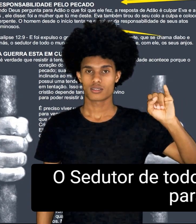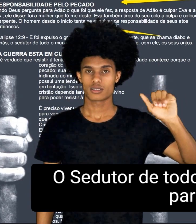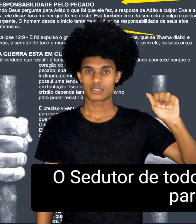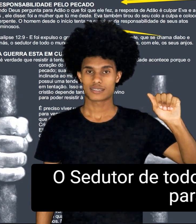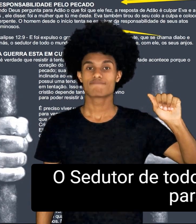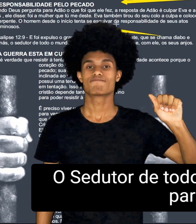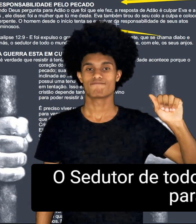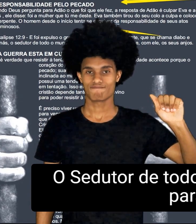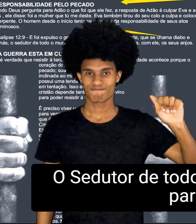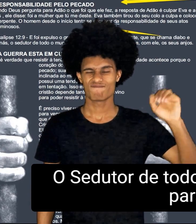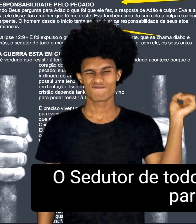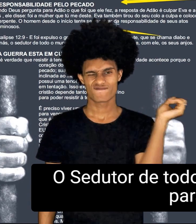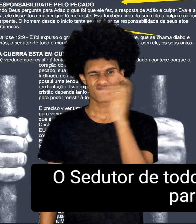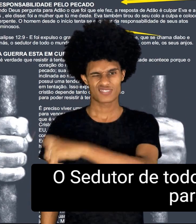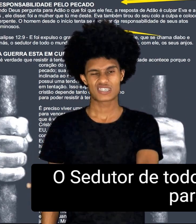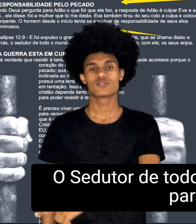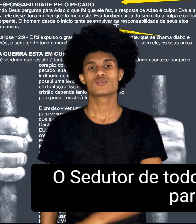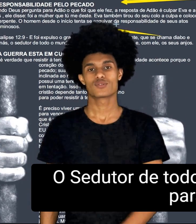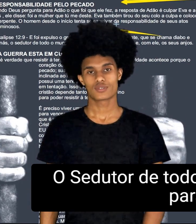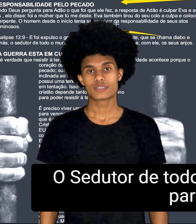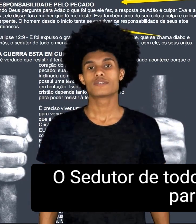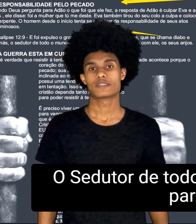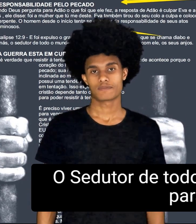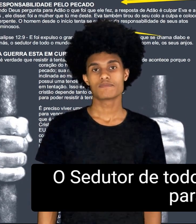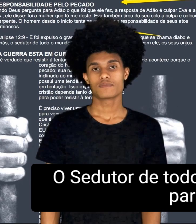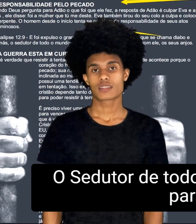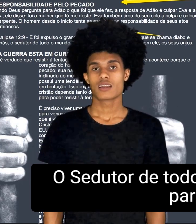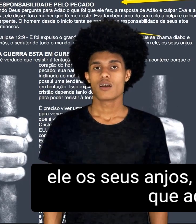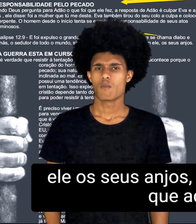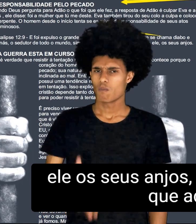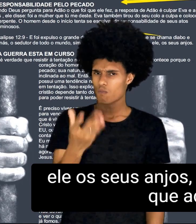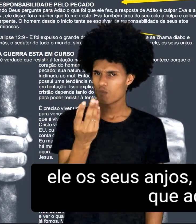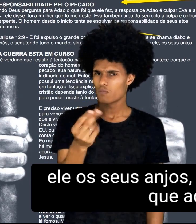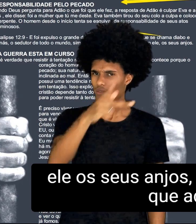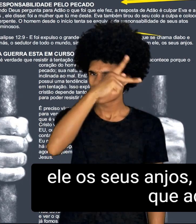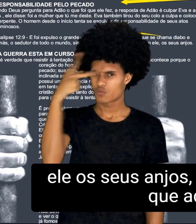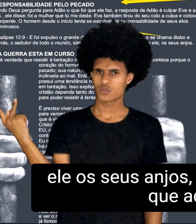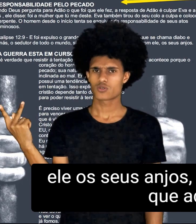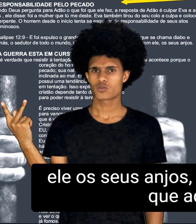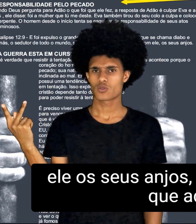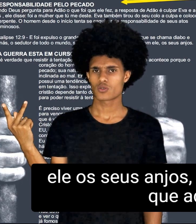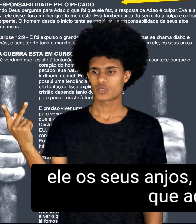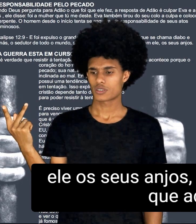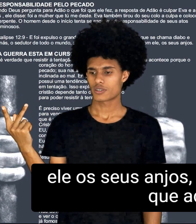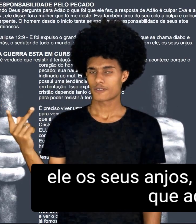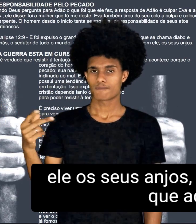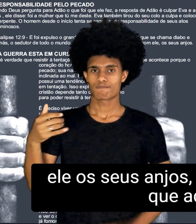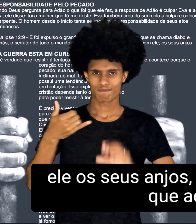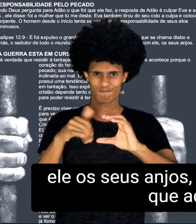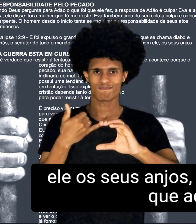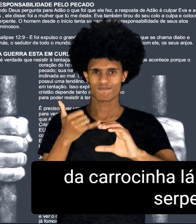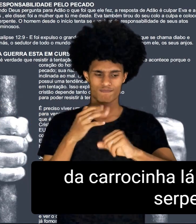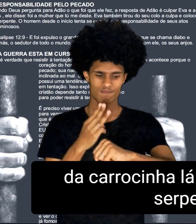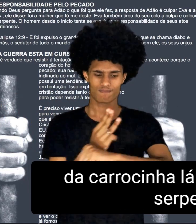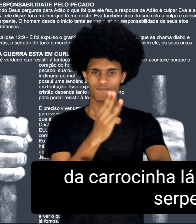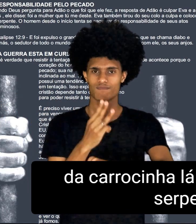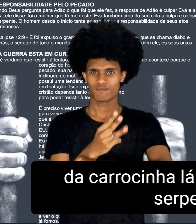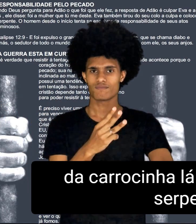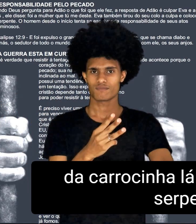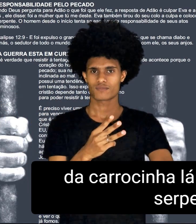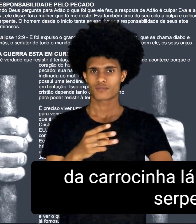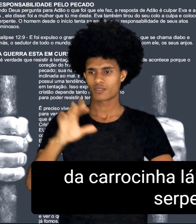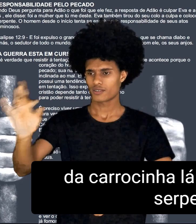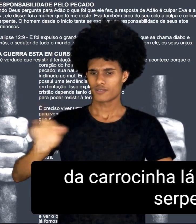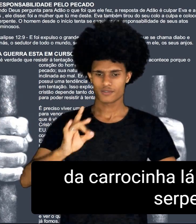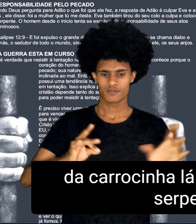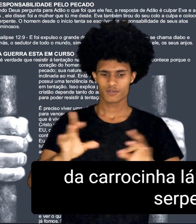Diabo, Satanás, o sedutor de todo mundo, e assim foi tirado para a terra e com eles os seus anjos. Então, para quem fala assim que aquela historinha da carrochinha lá do